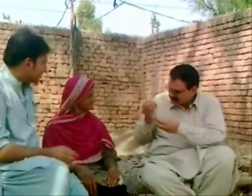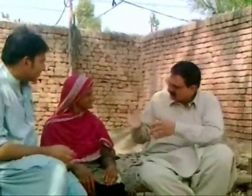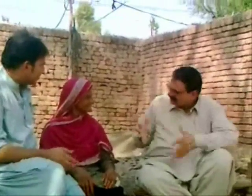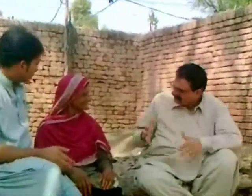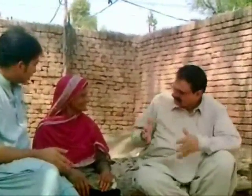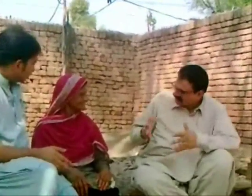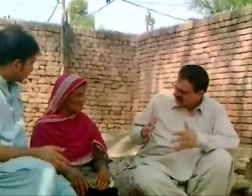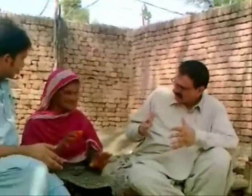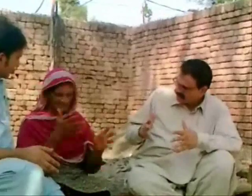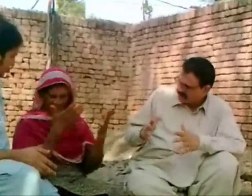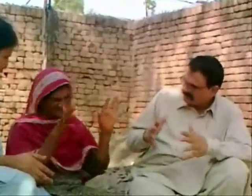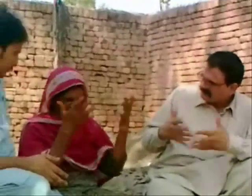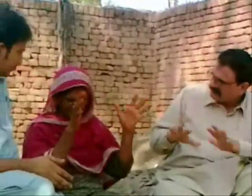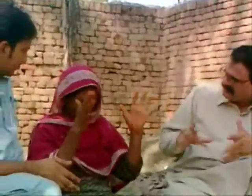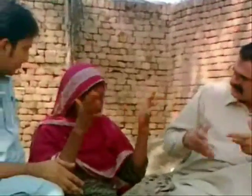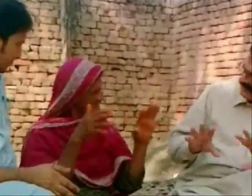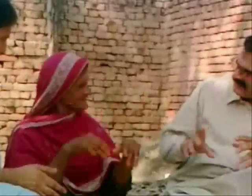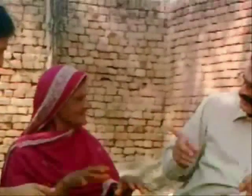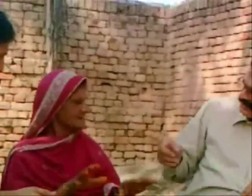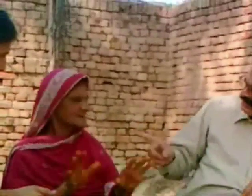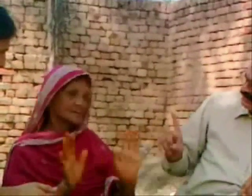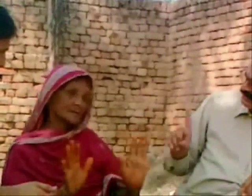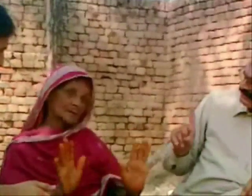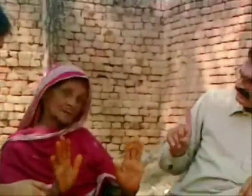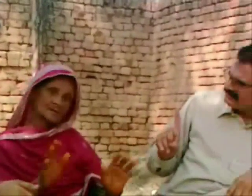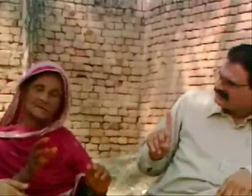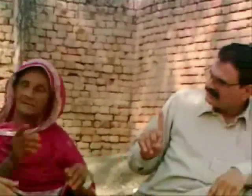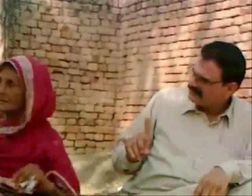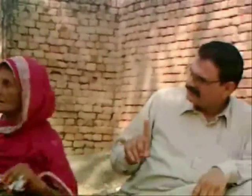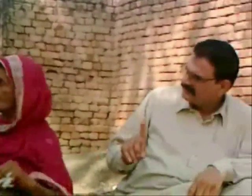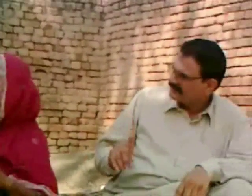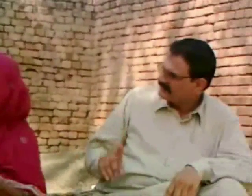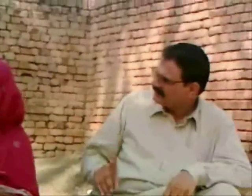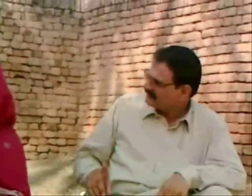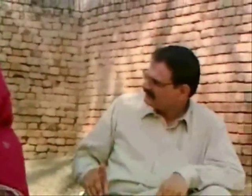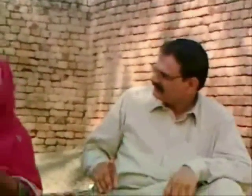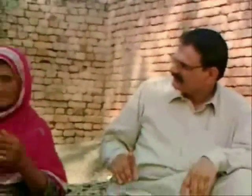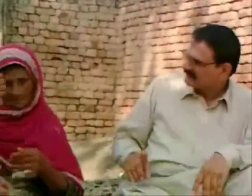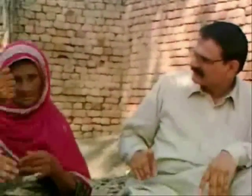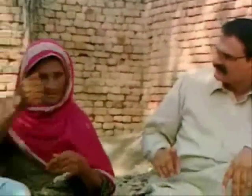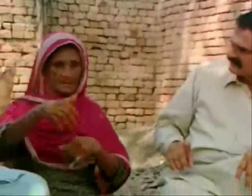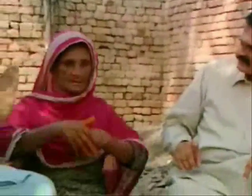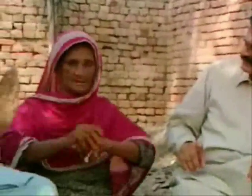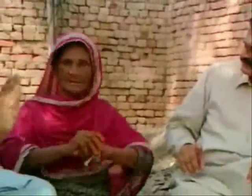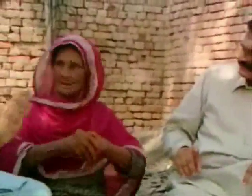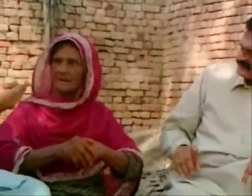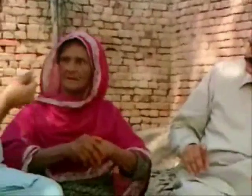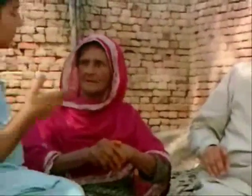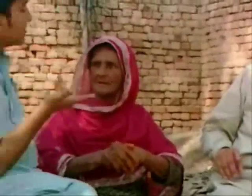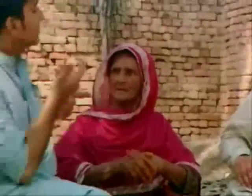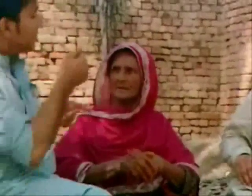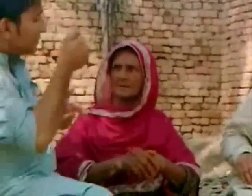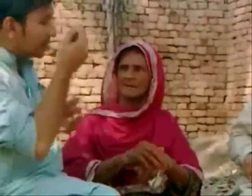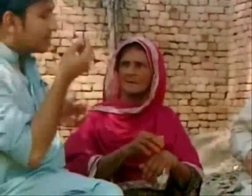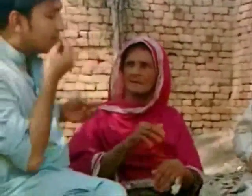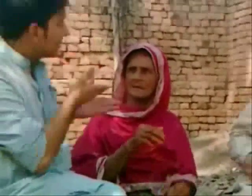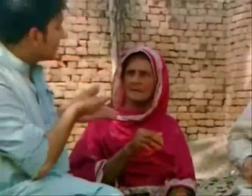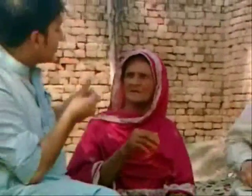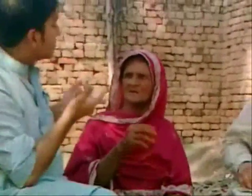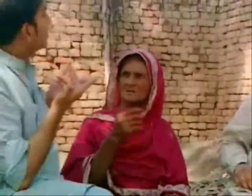गर्मी का, क्योंकि इस वक्त मौसम है तो उसके पास कपड़े भी कम थे, तो इश्फाक अहमद साहब ने उसको गर्मियों का एक सूट और